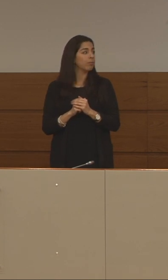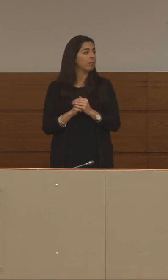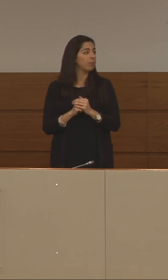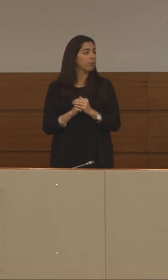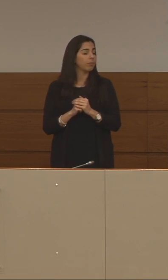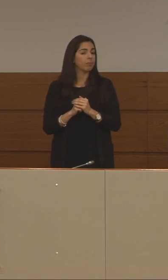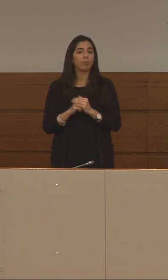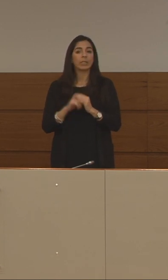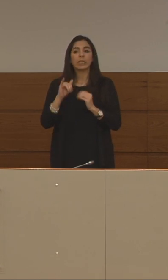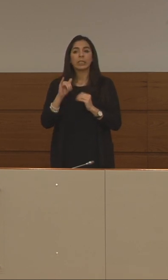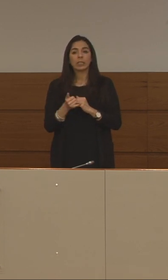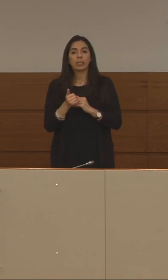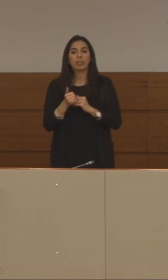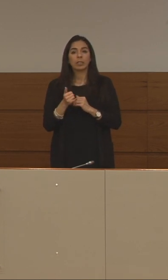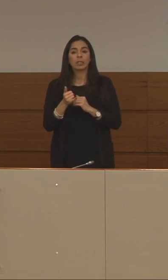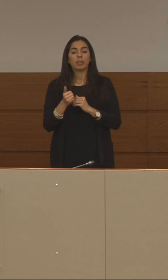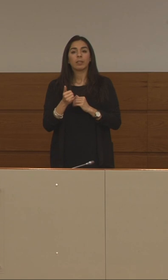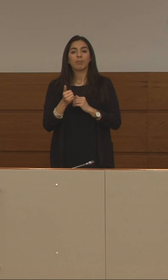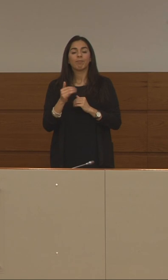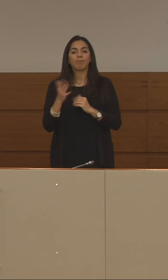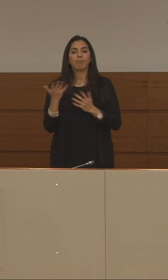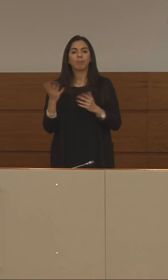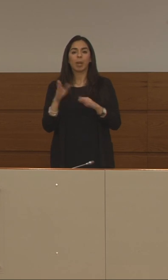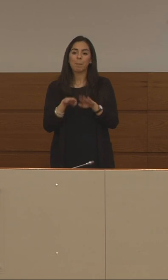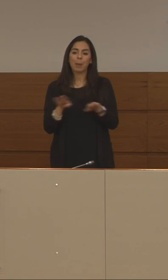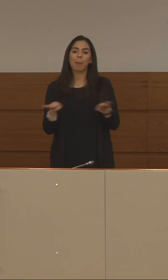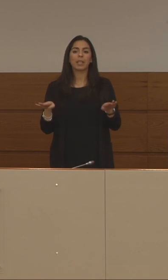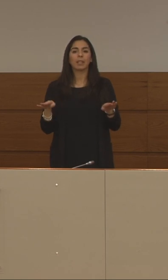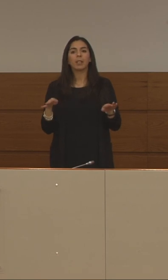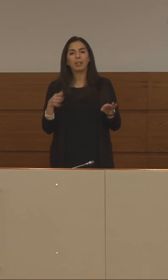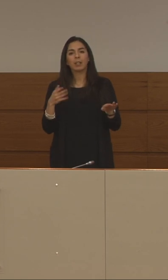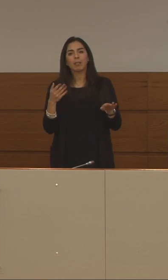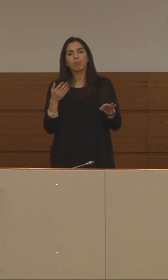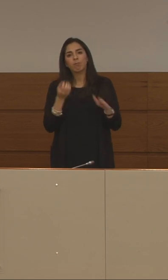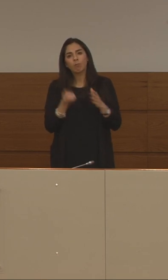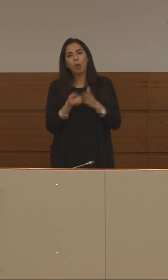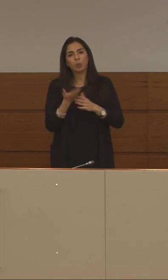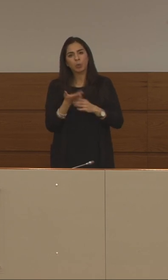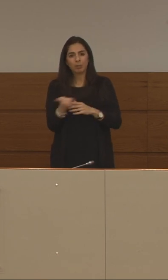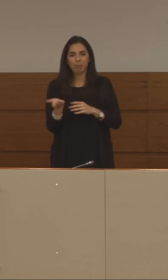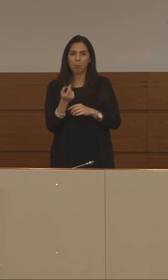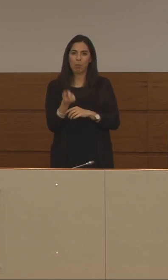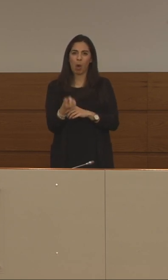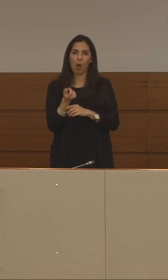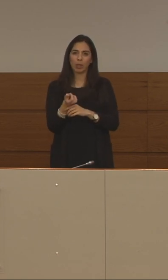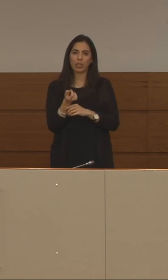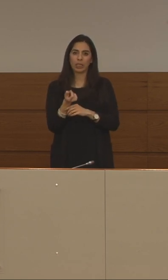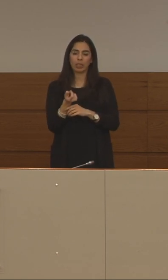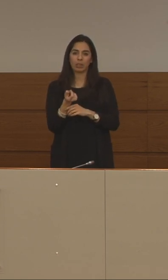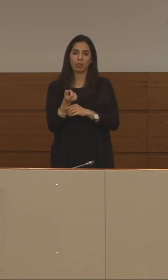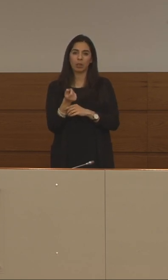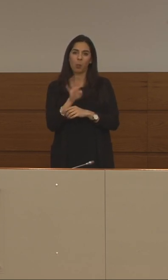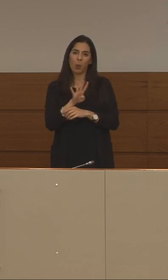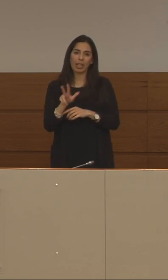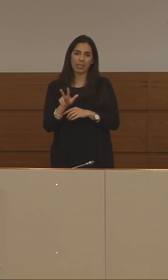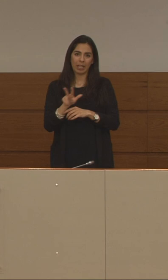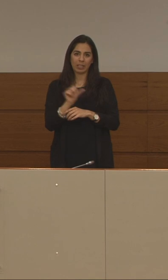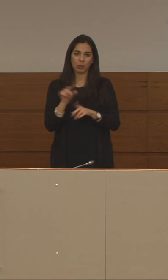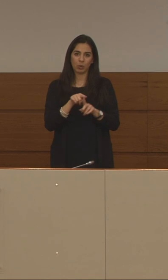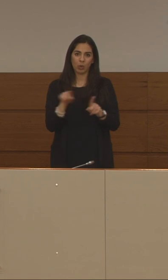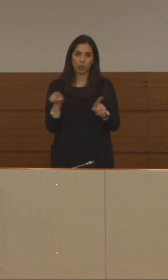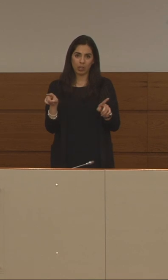diciamo che i bambini sono abbastanza pochi e soprattutto sembrano